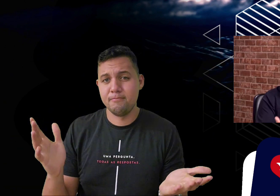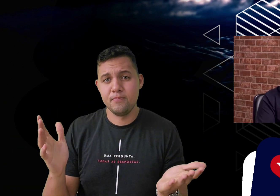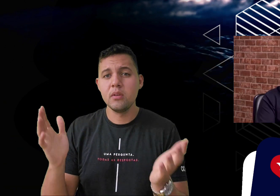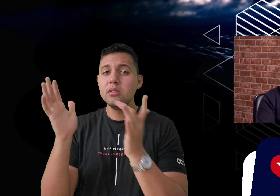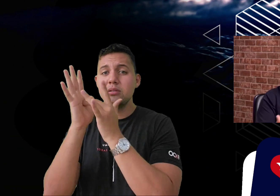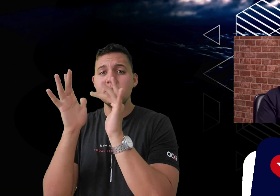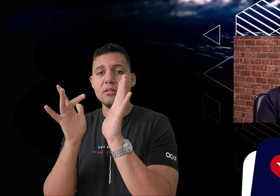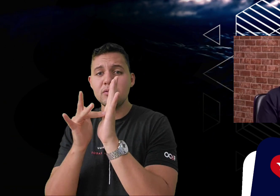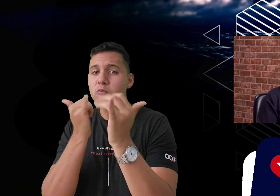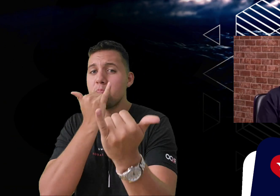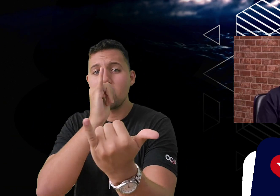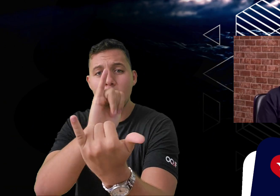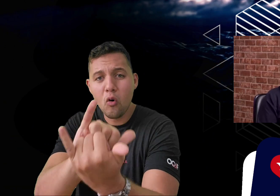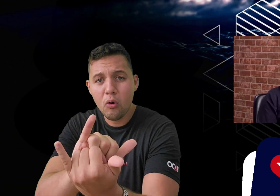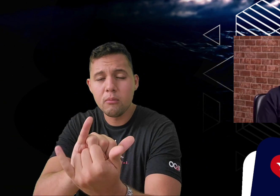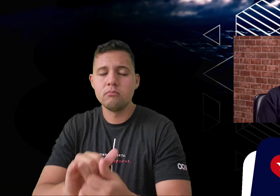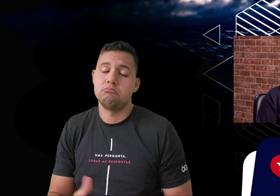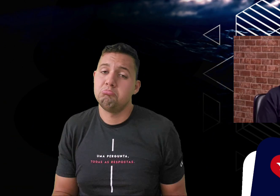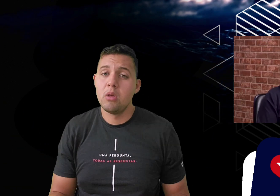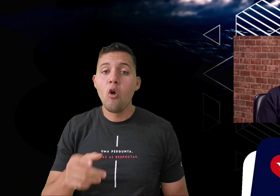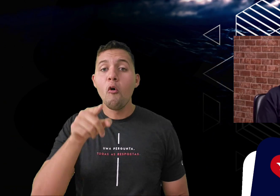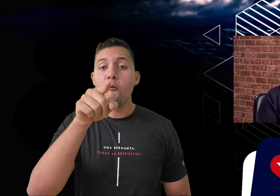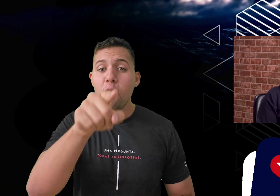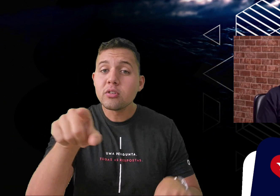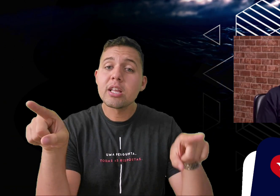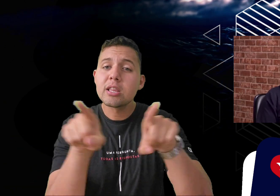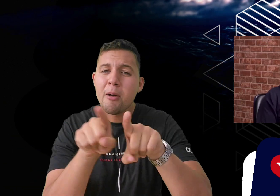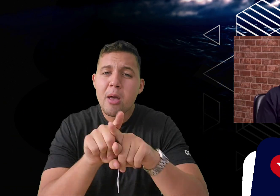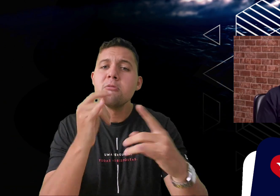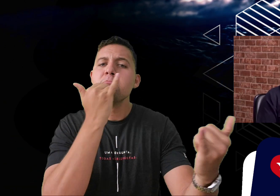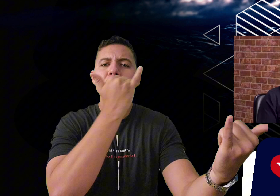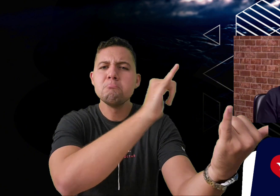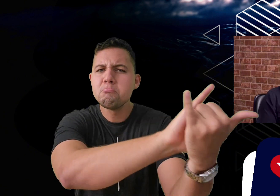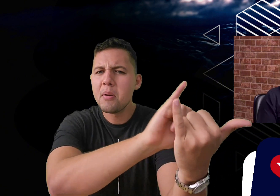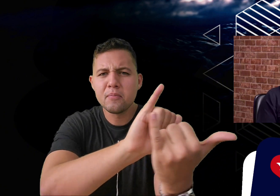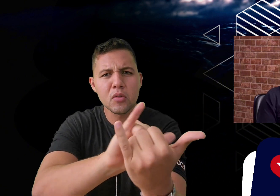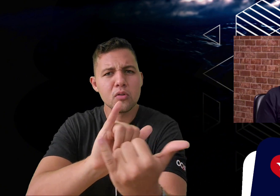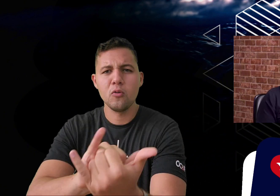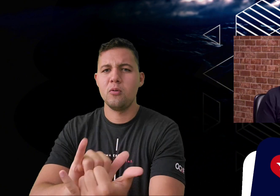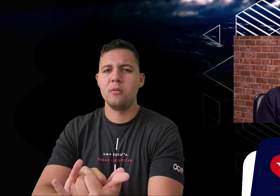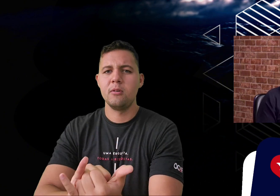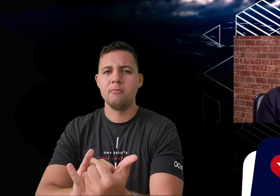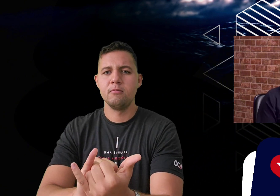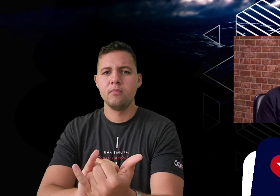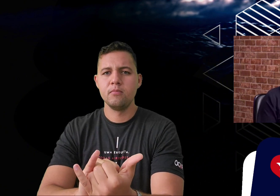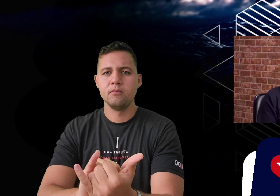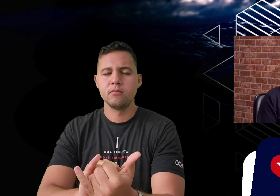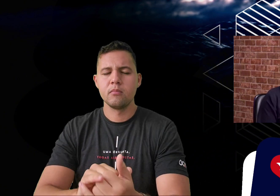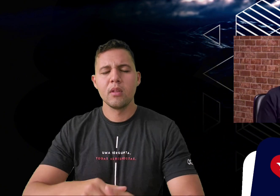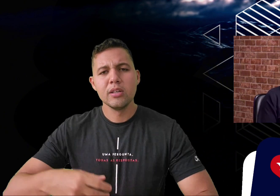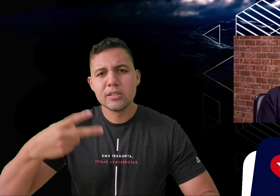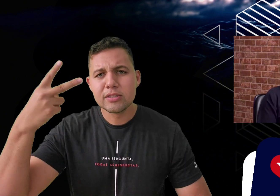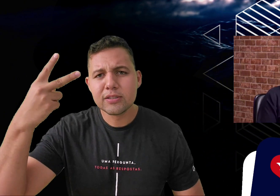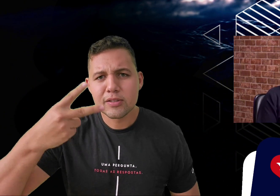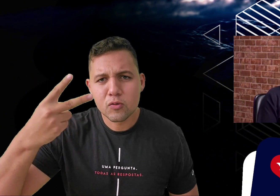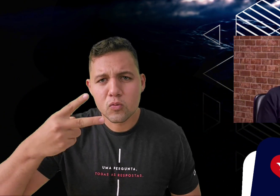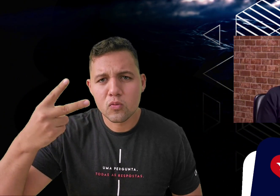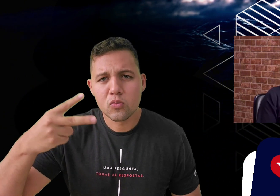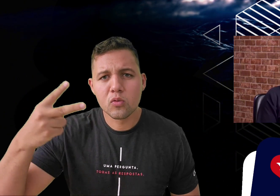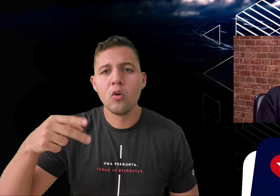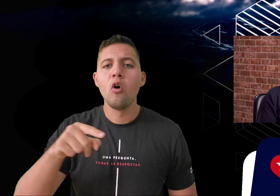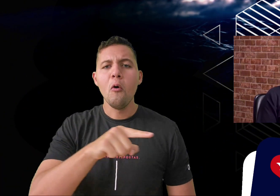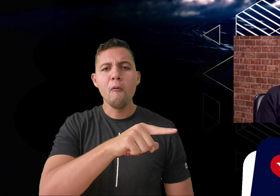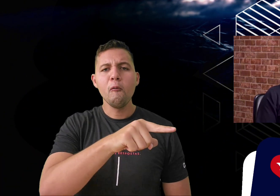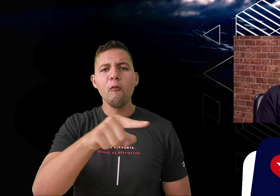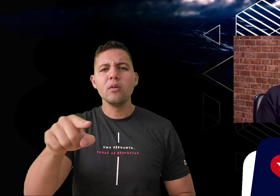pode perdoar os seus familiares e você pode começar a investir mais na sua família. Investir